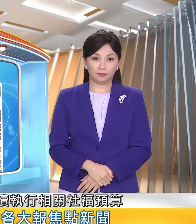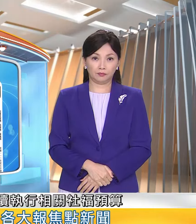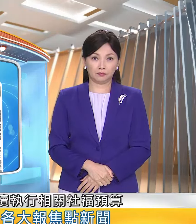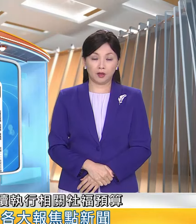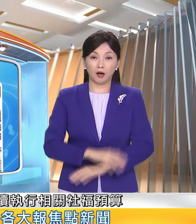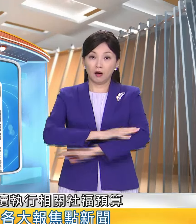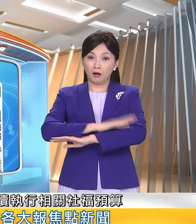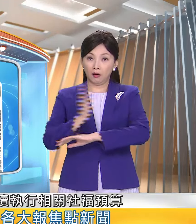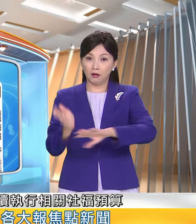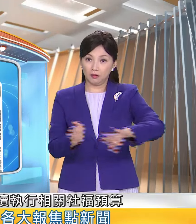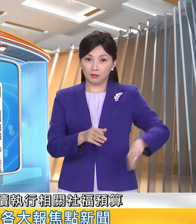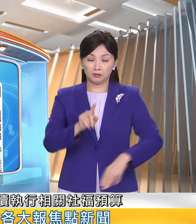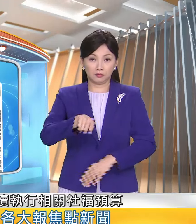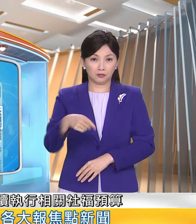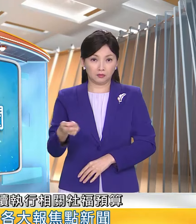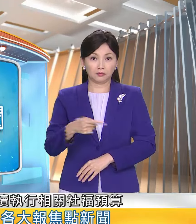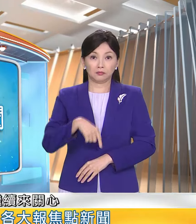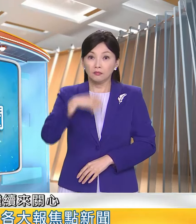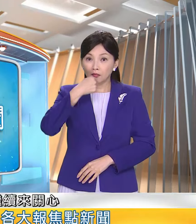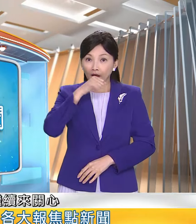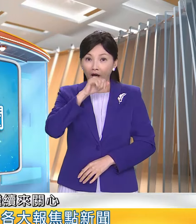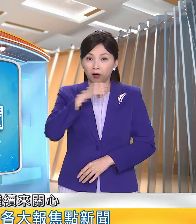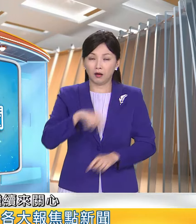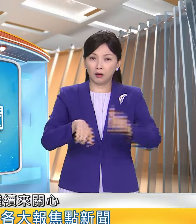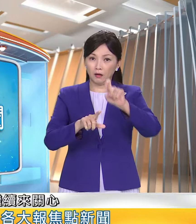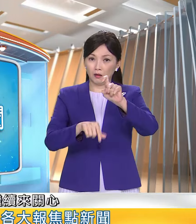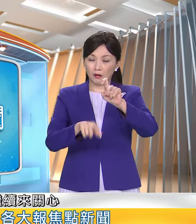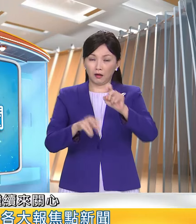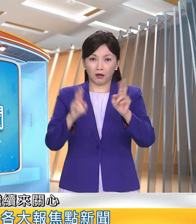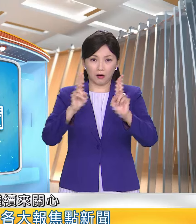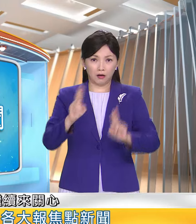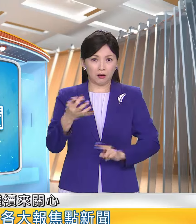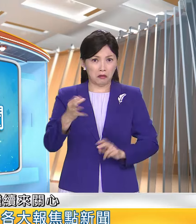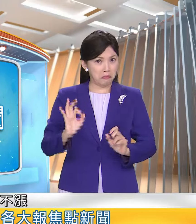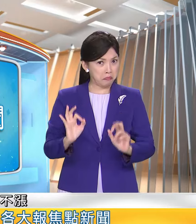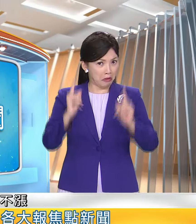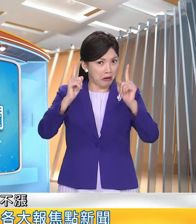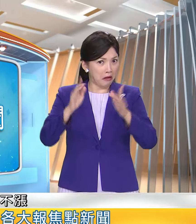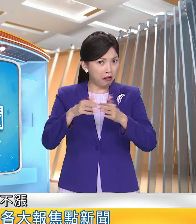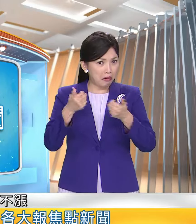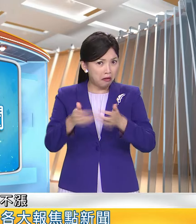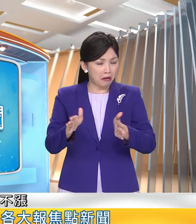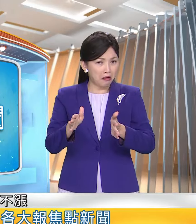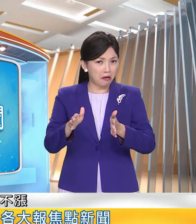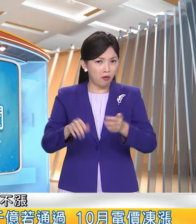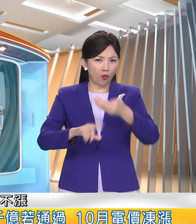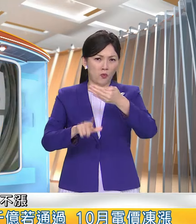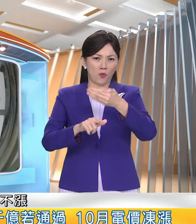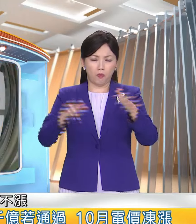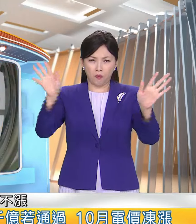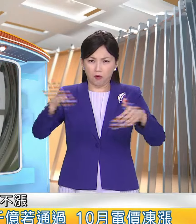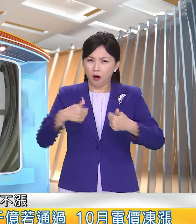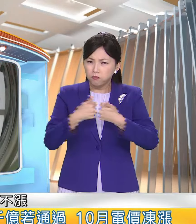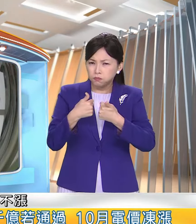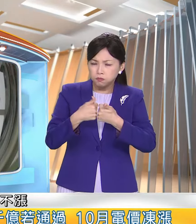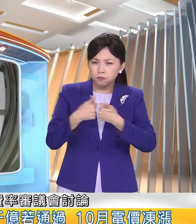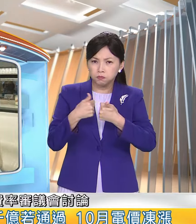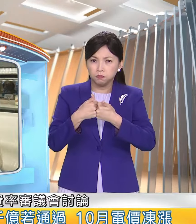相关的社福预算。看完报纸，重点来关心国内10月电价涨不涨，将在